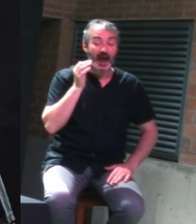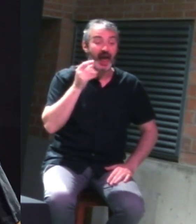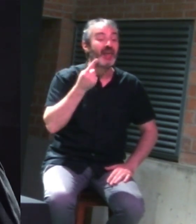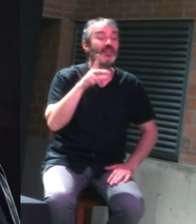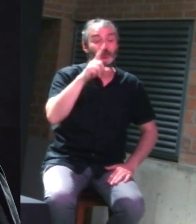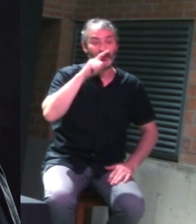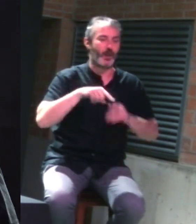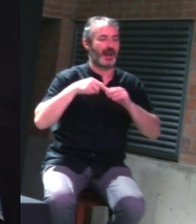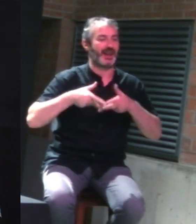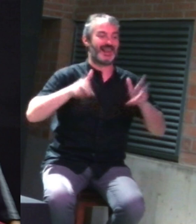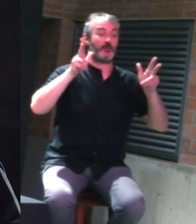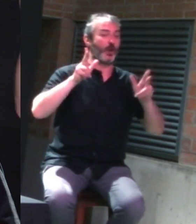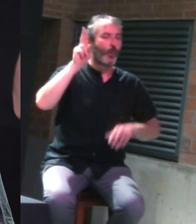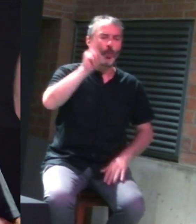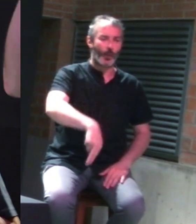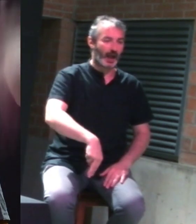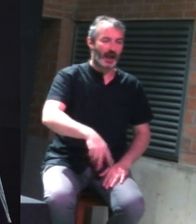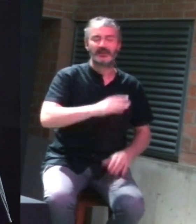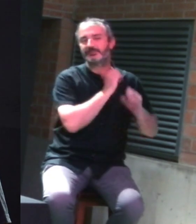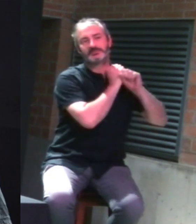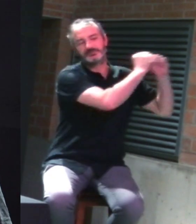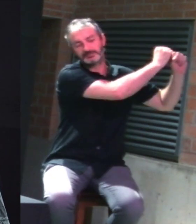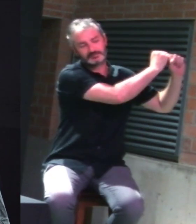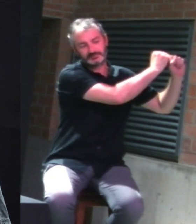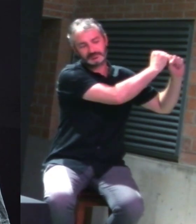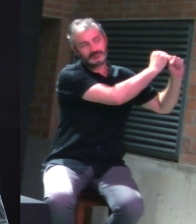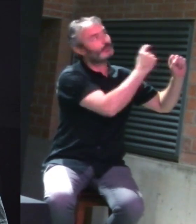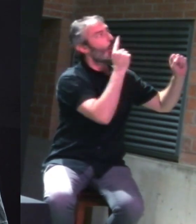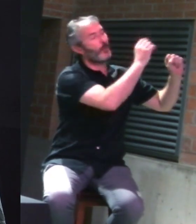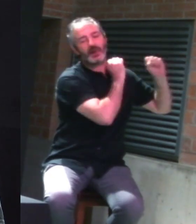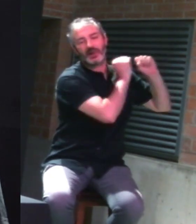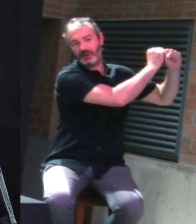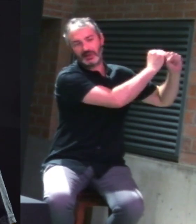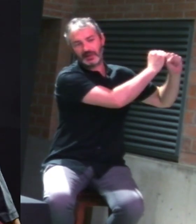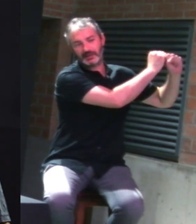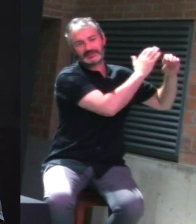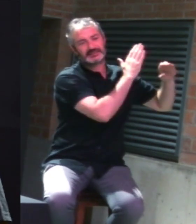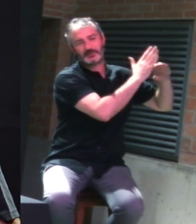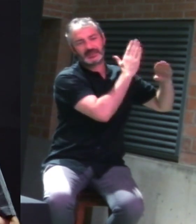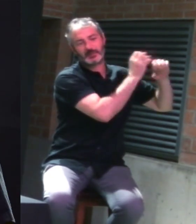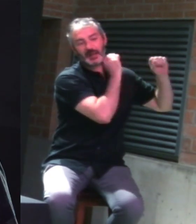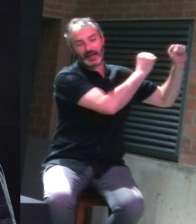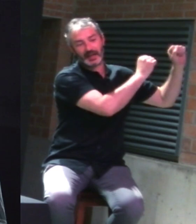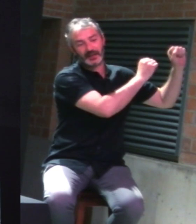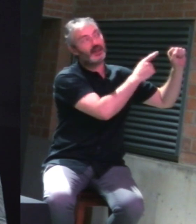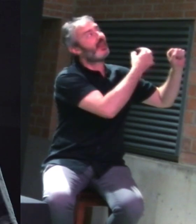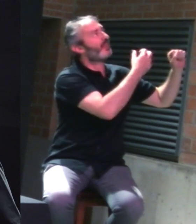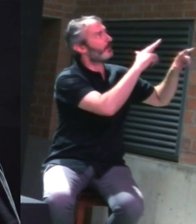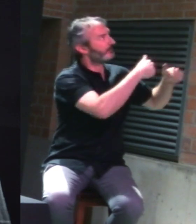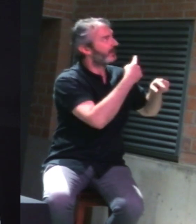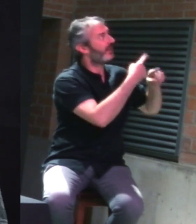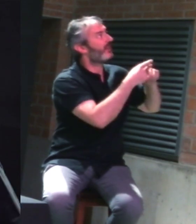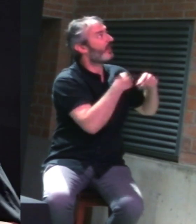mayoría de edad, eran personas dependientes de los hombres y eran ellos los que sabían lo que